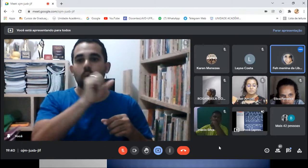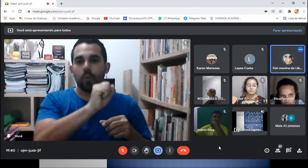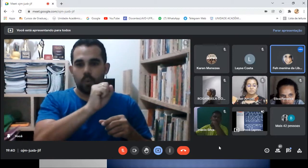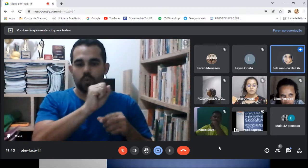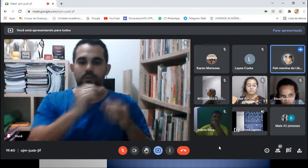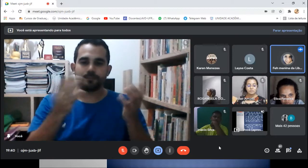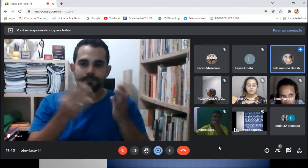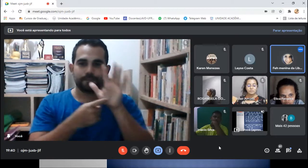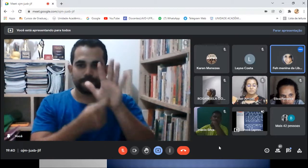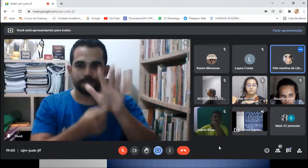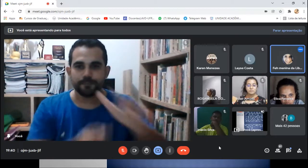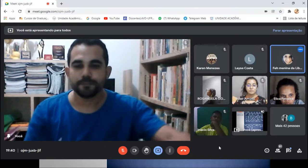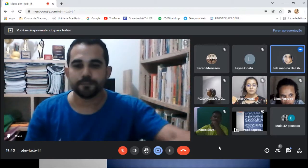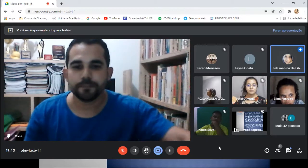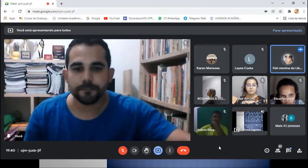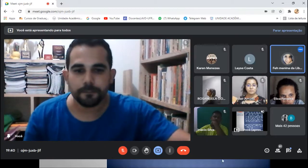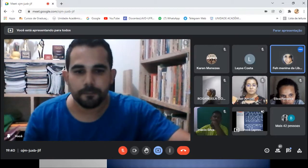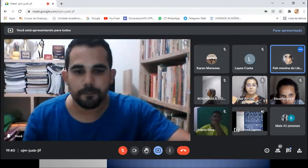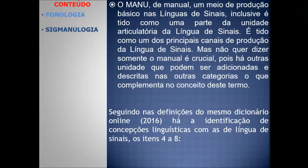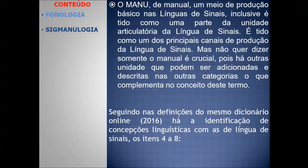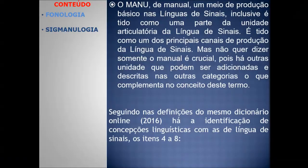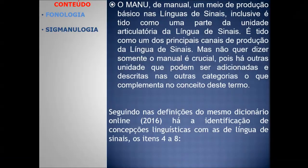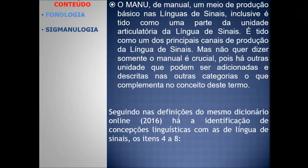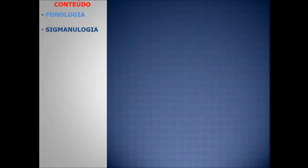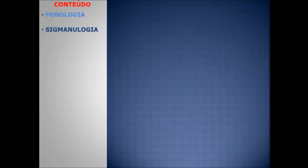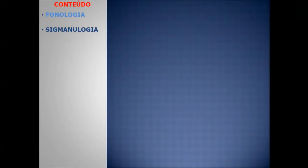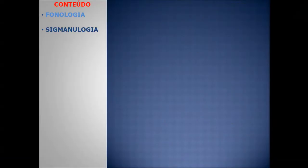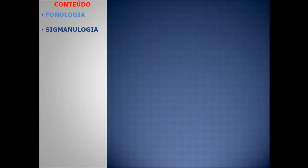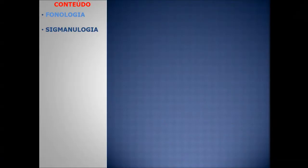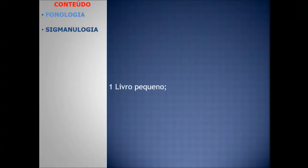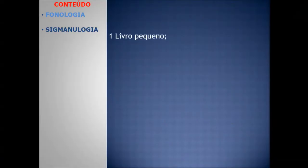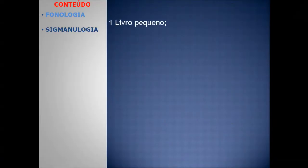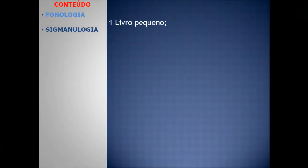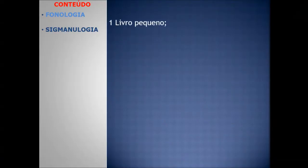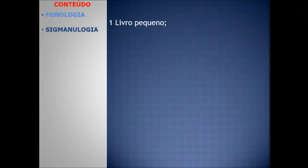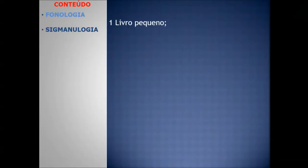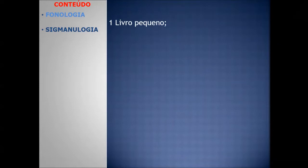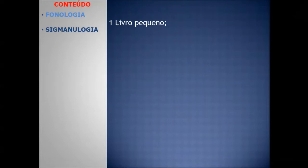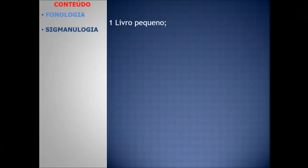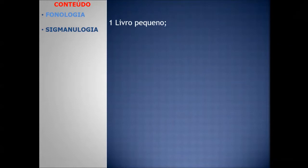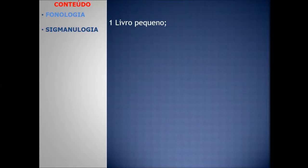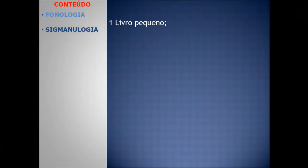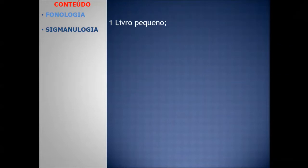ou 6, 8. Como vocês podem ver no slide a explicação.